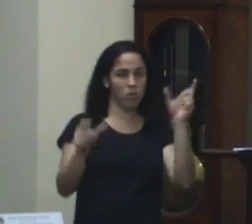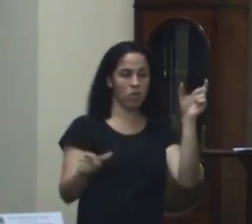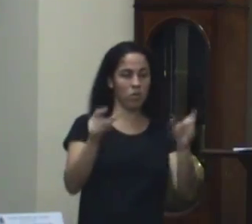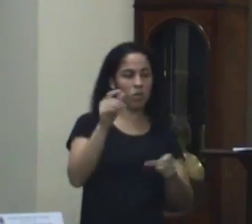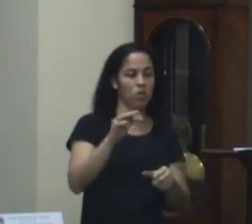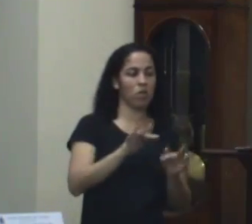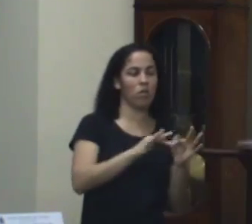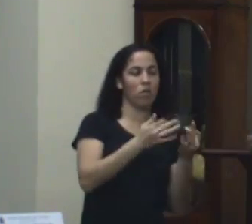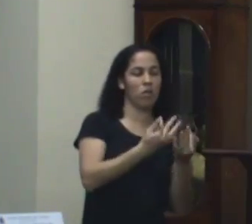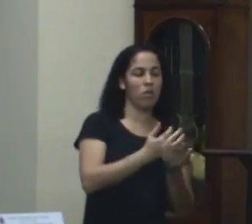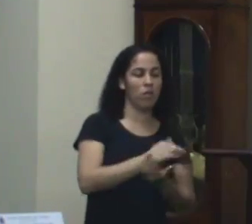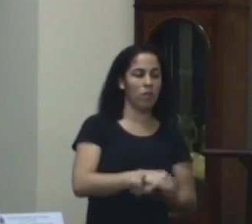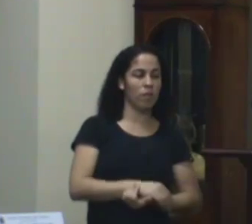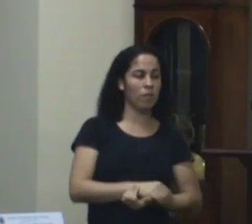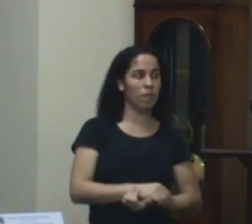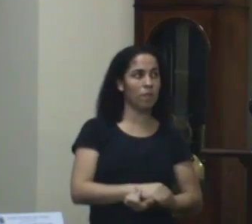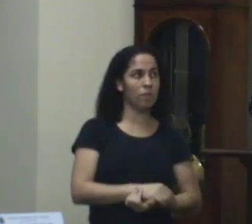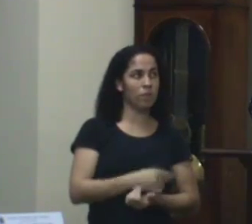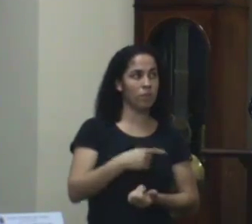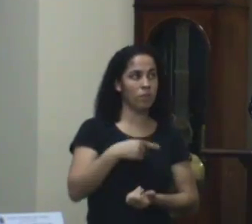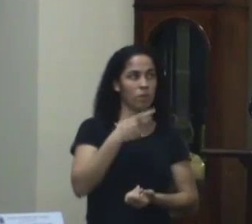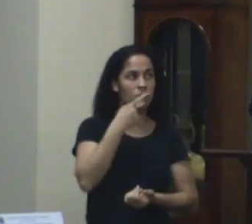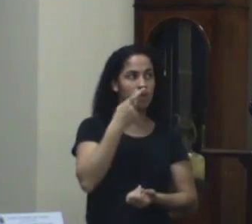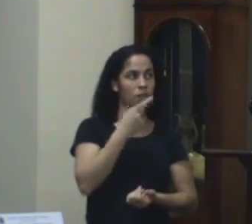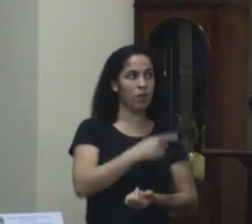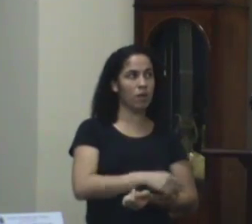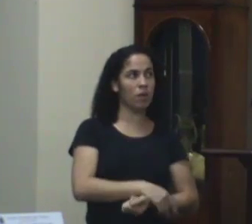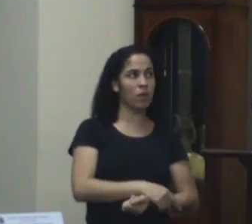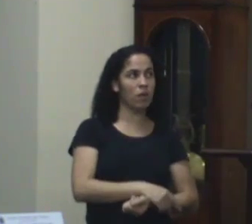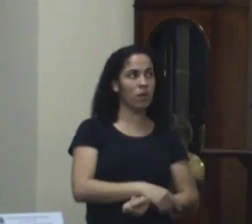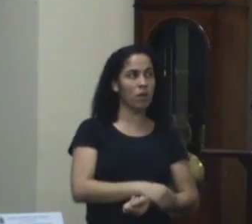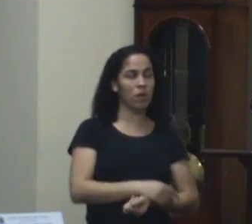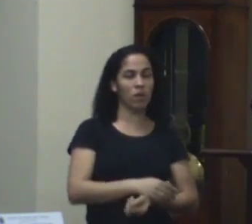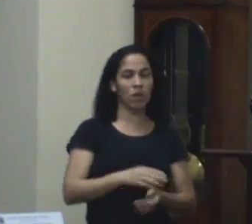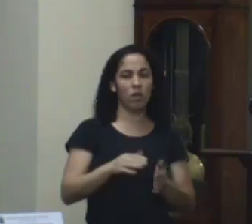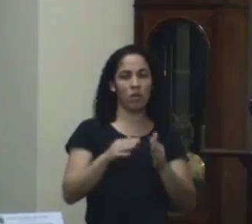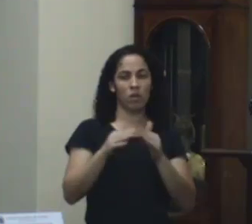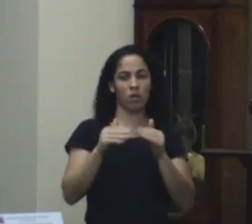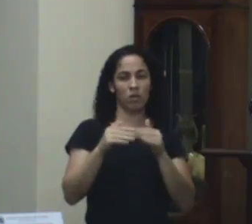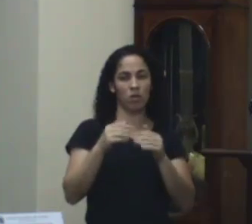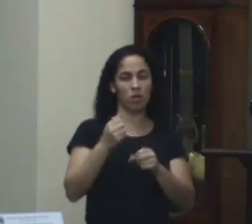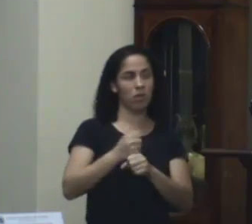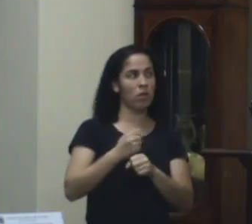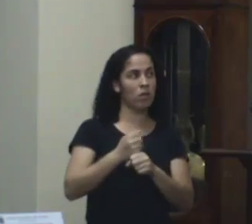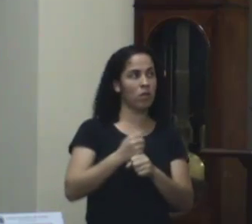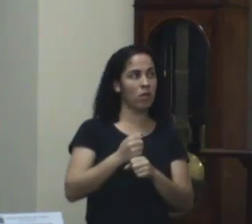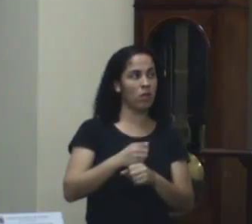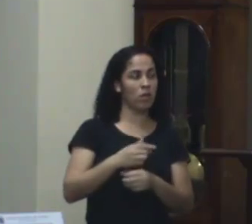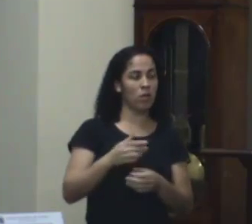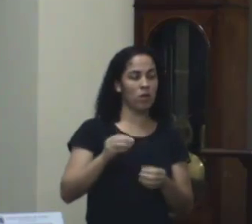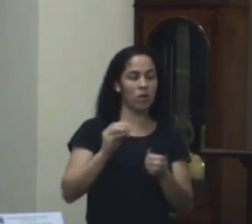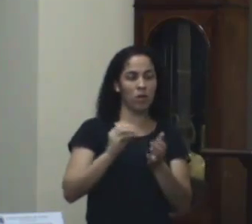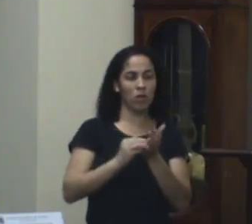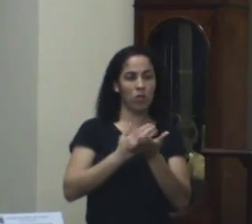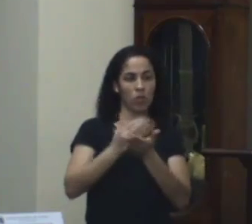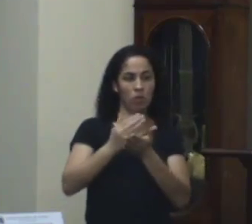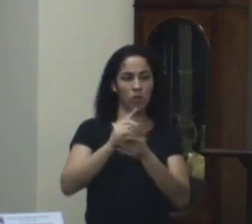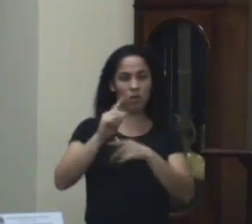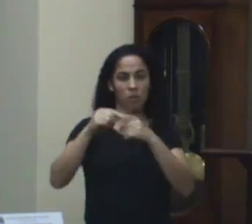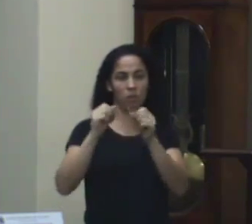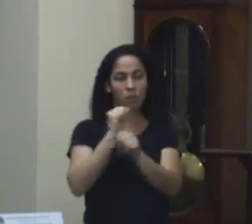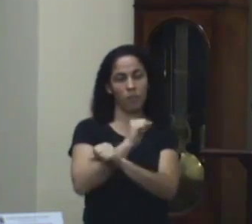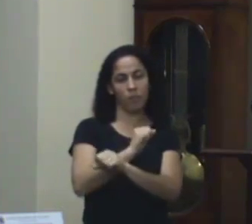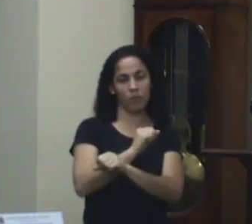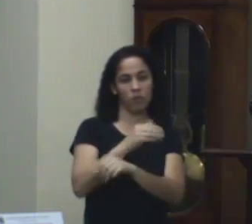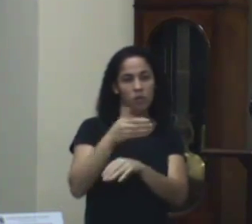Valença. Eu disse que cobraria as obras inacabadas dentro